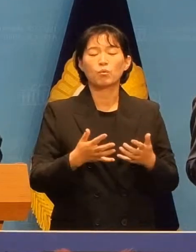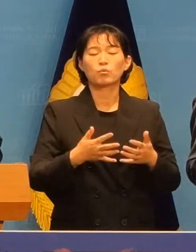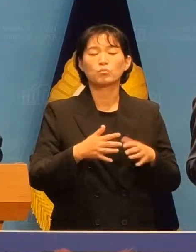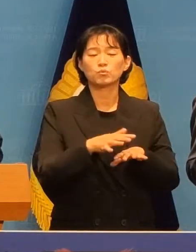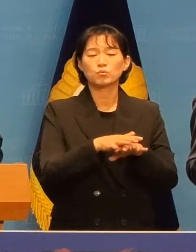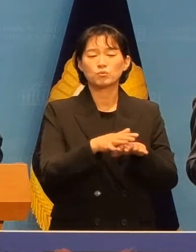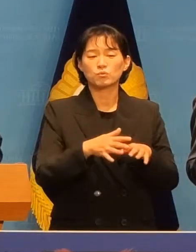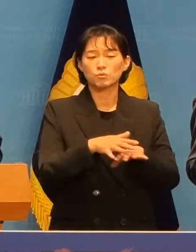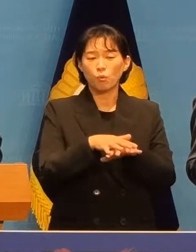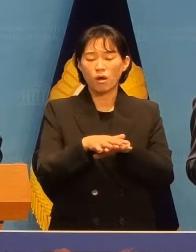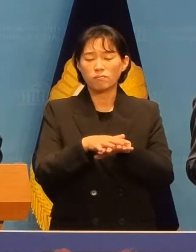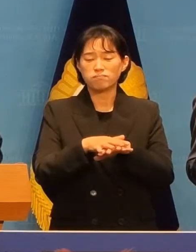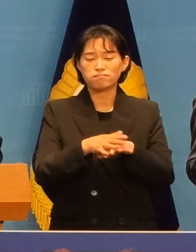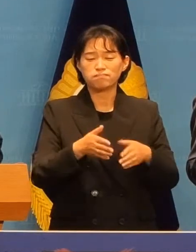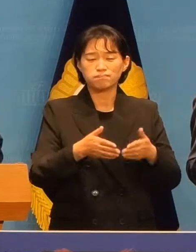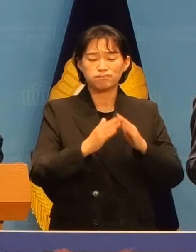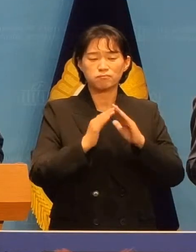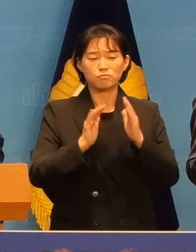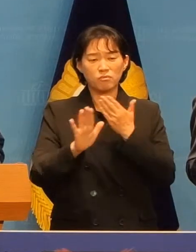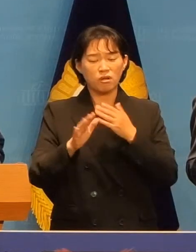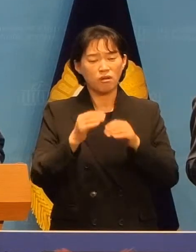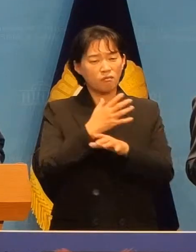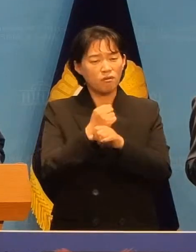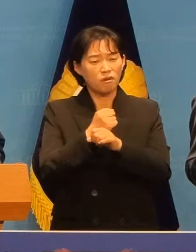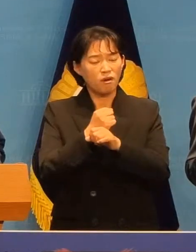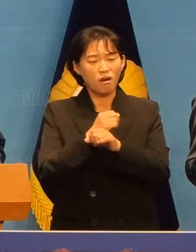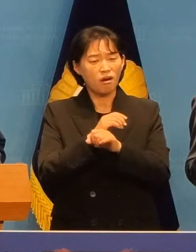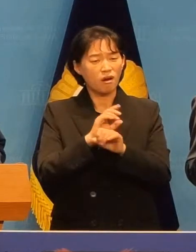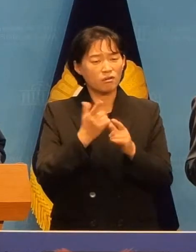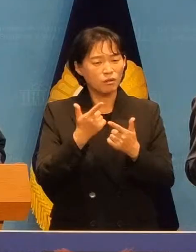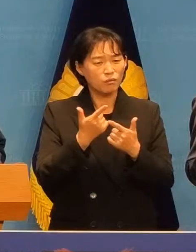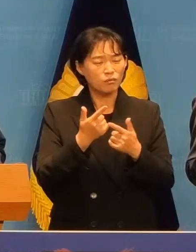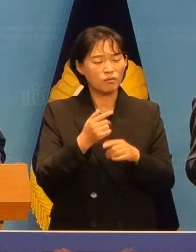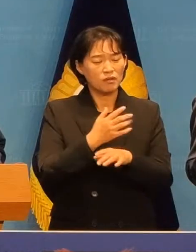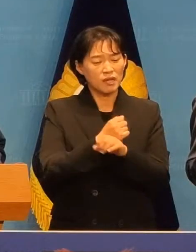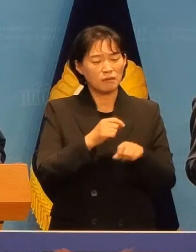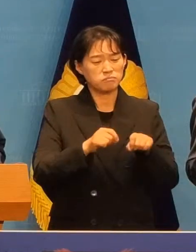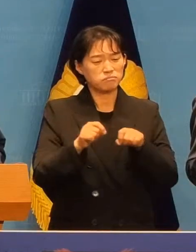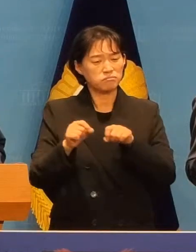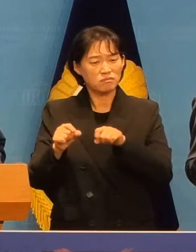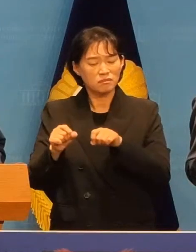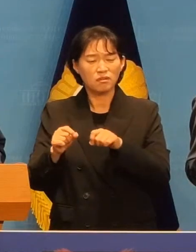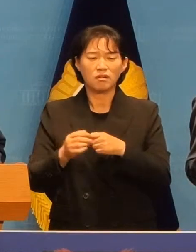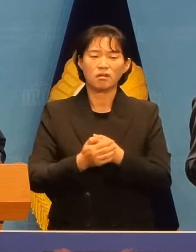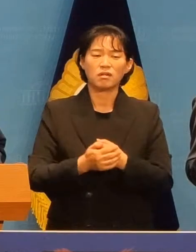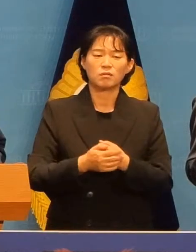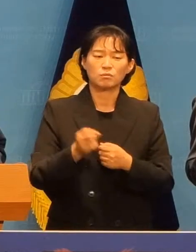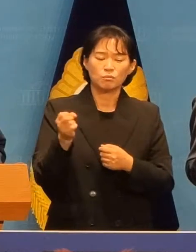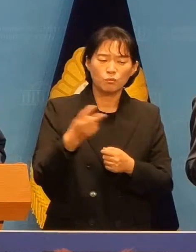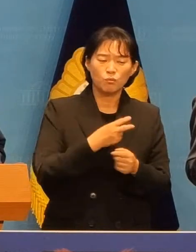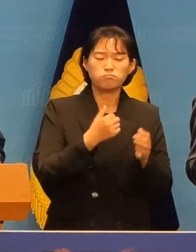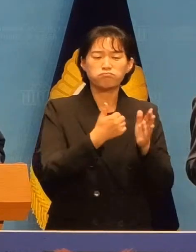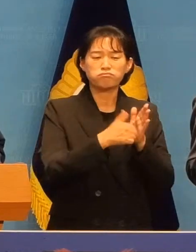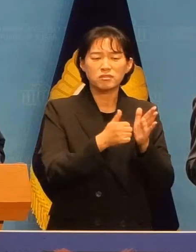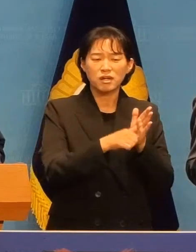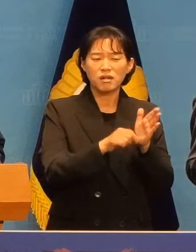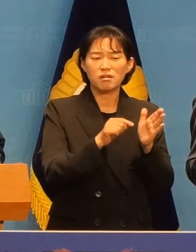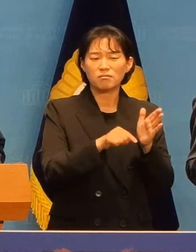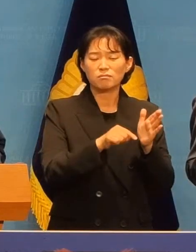후 계약이 지연되고 계약 방식도 노무도급에서 물량도급으로 전환을 하려고